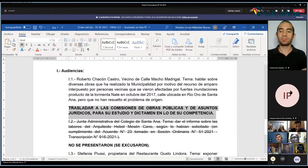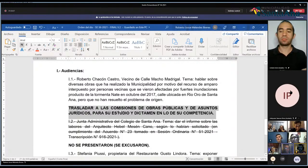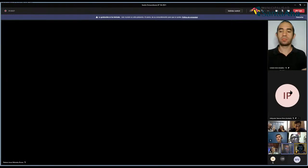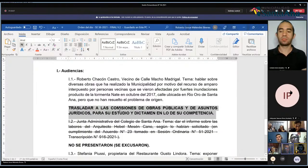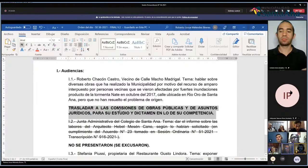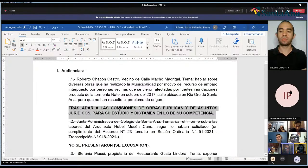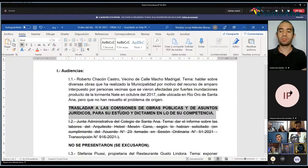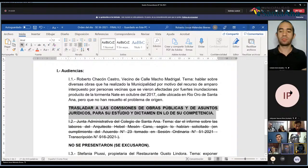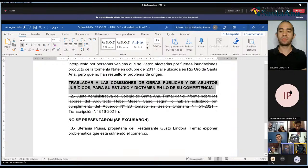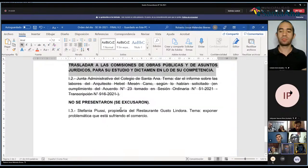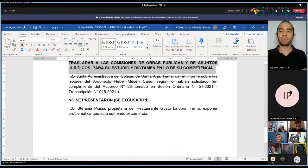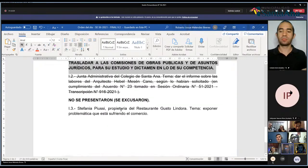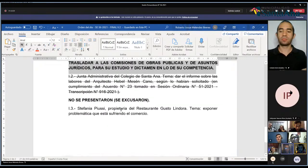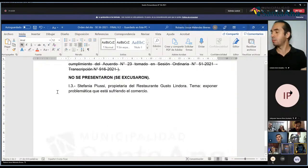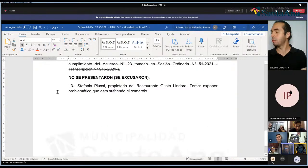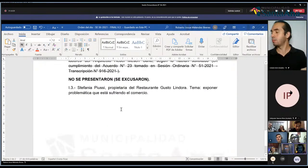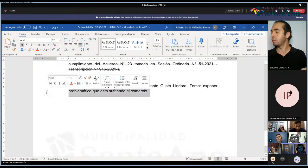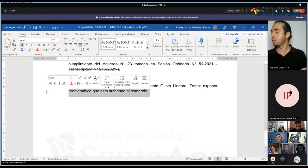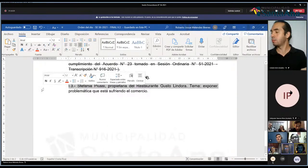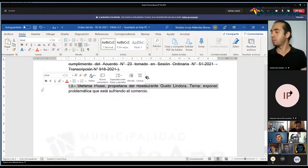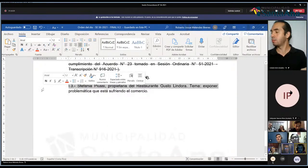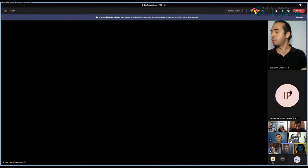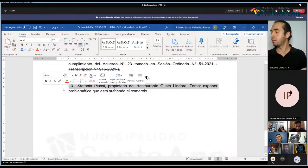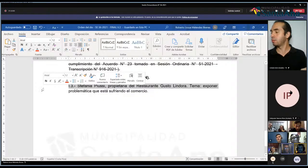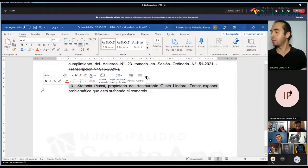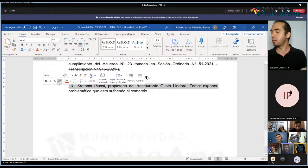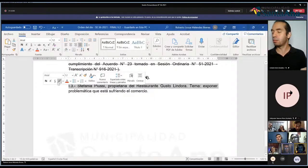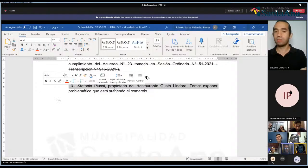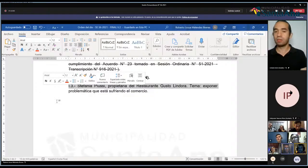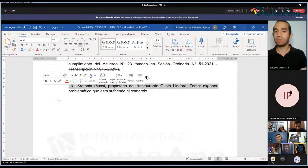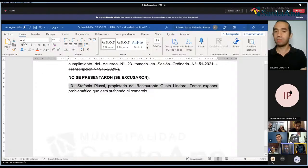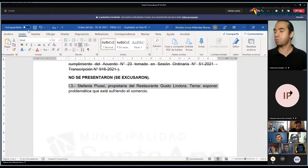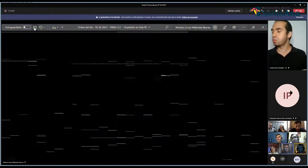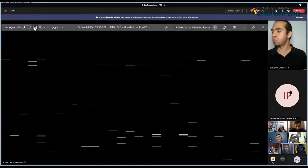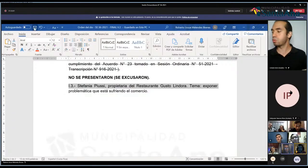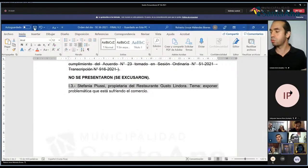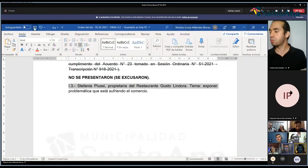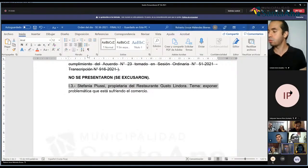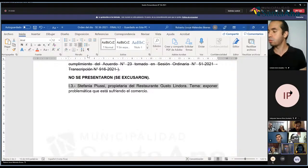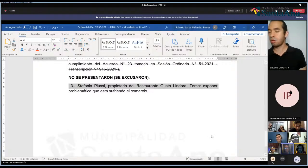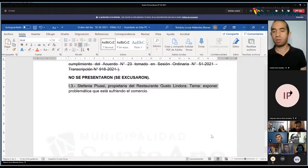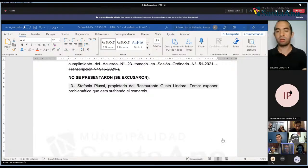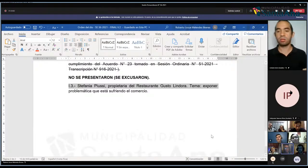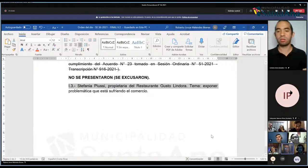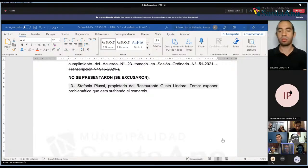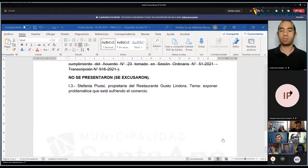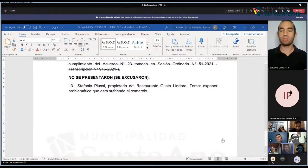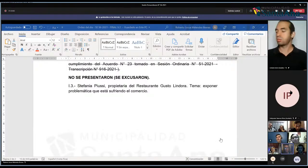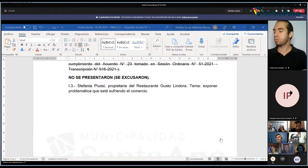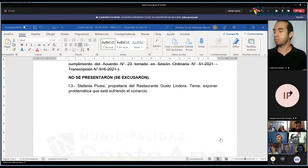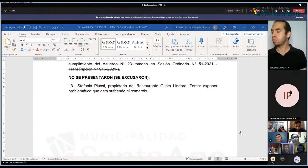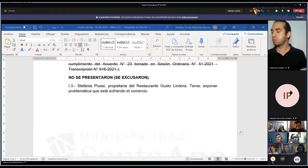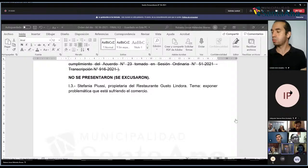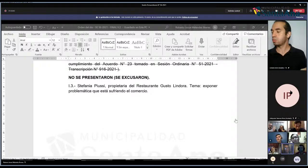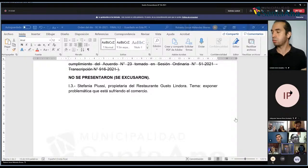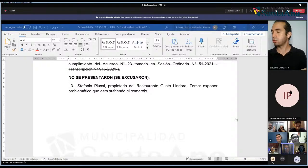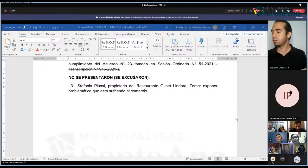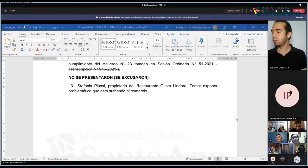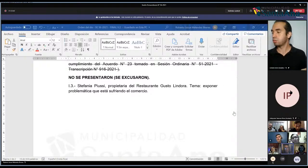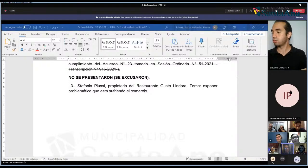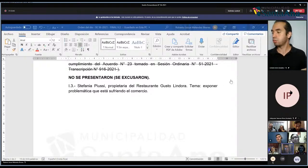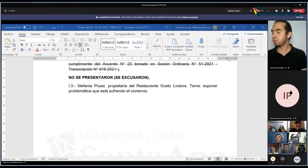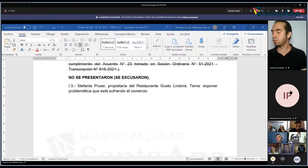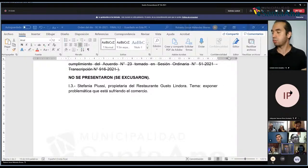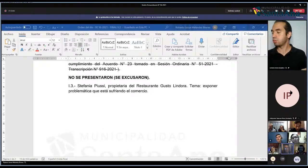using quien es propietaria del restaurante gusto lindora ella nos acompaña el día de hoy para exponer